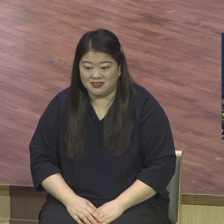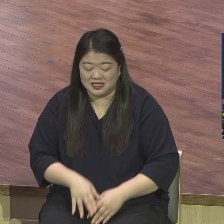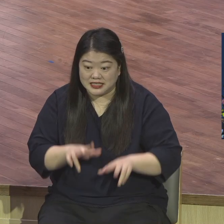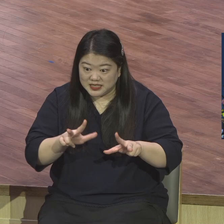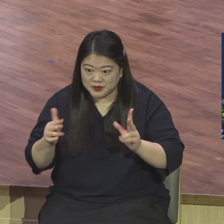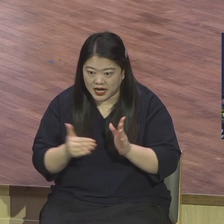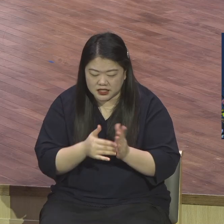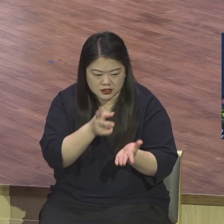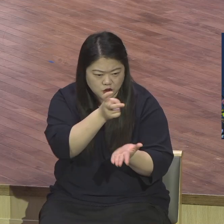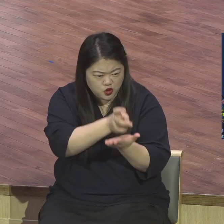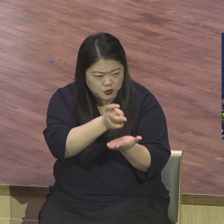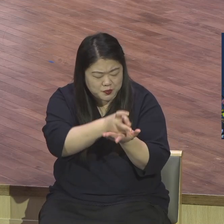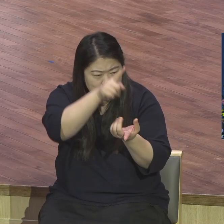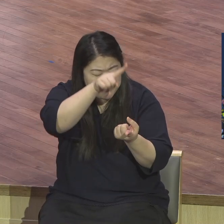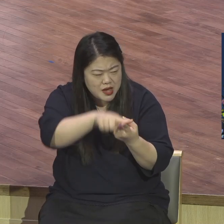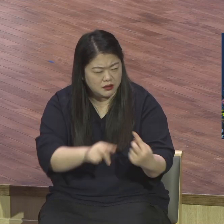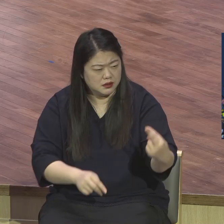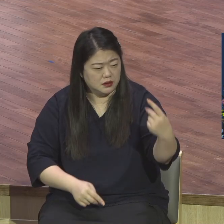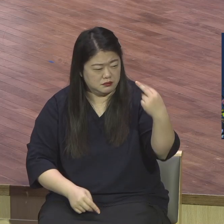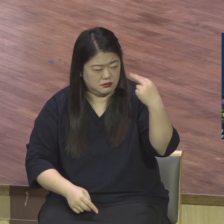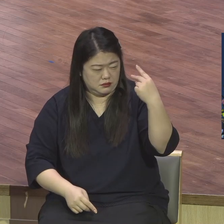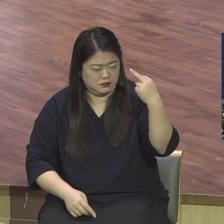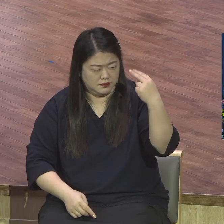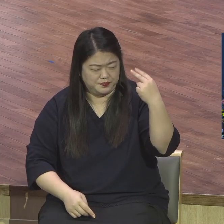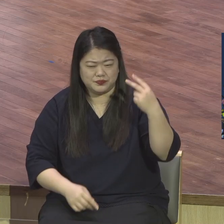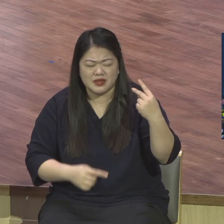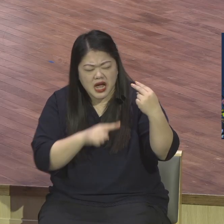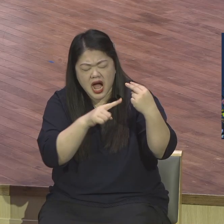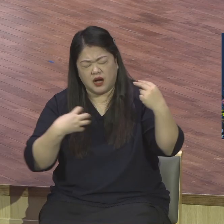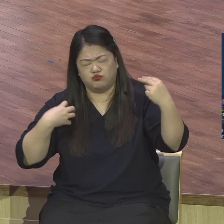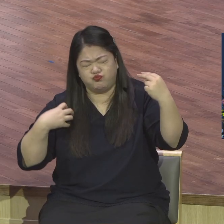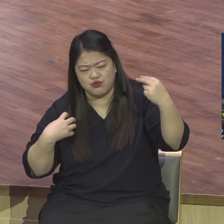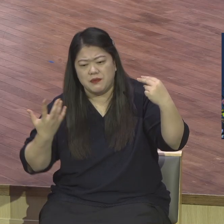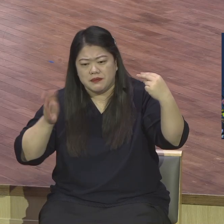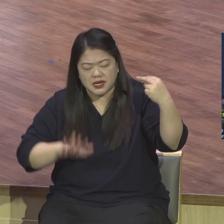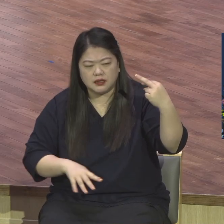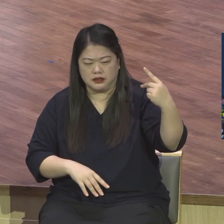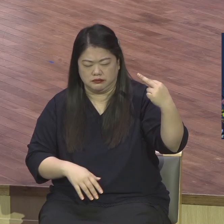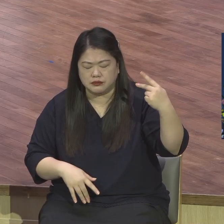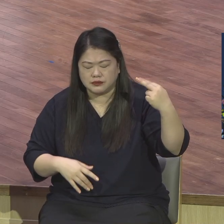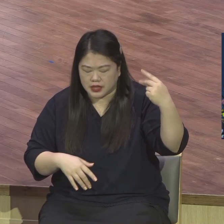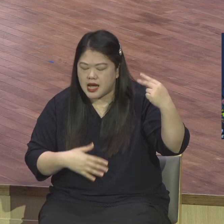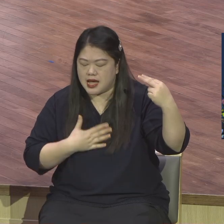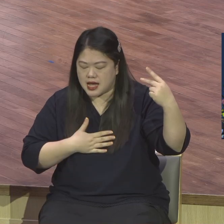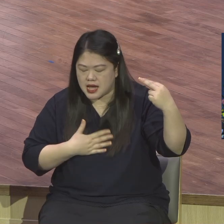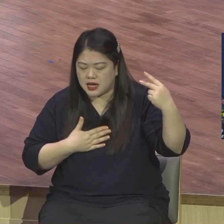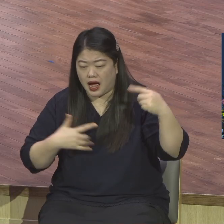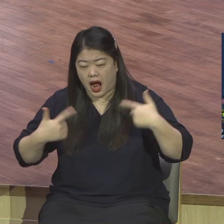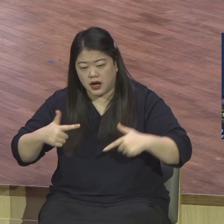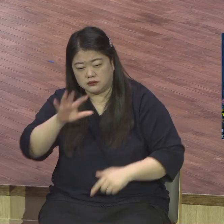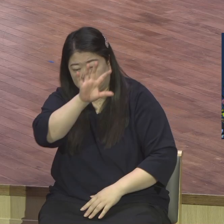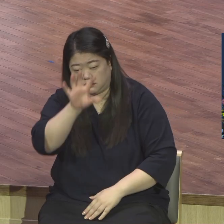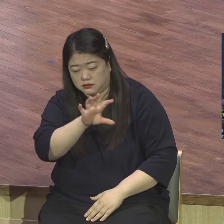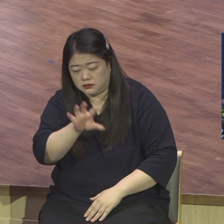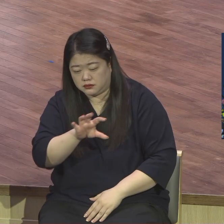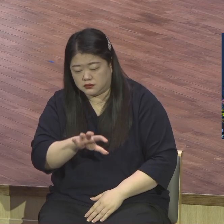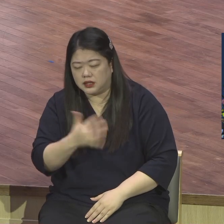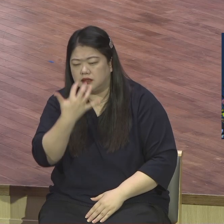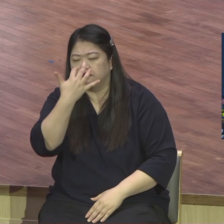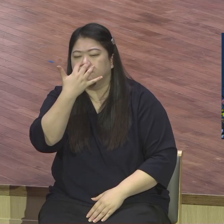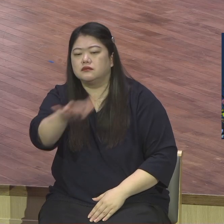자꾸 우리가 뭐요? 율법으로 돌아가려고 해. 율법을 말하는 사람이 되게 똑똑하게 보여.